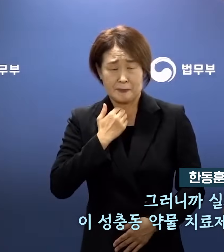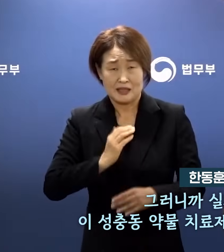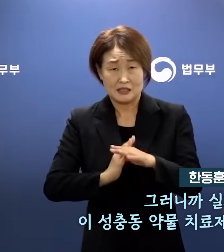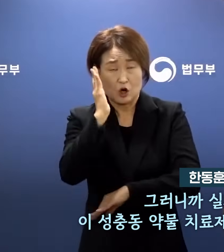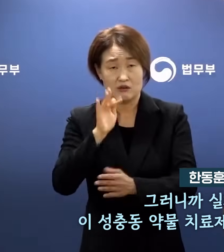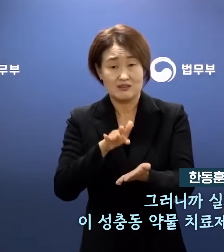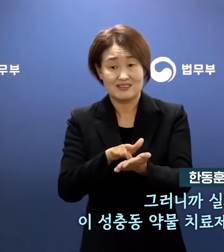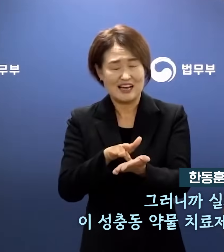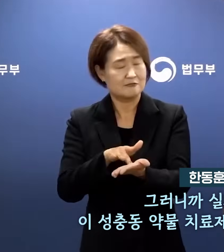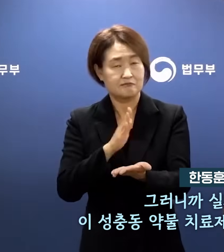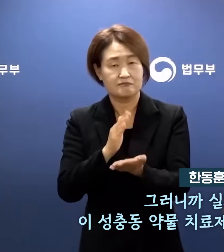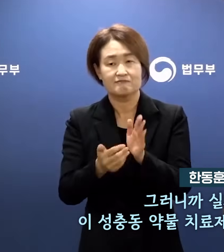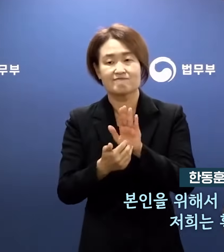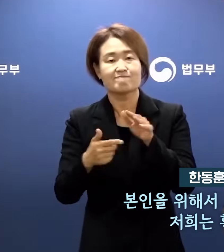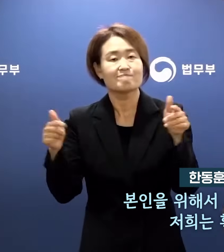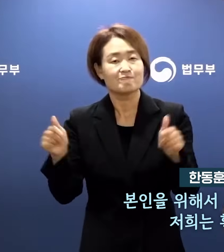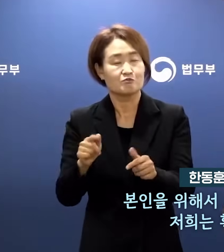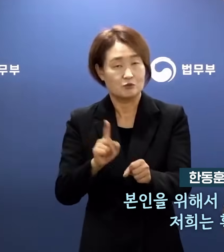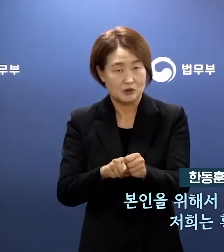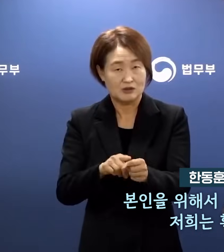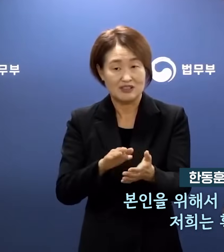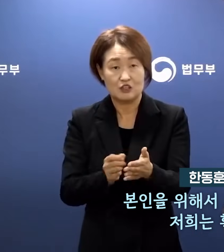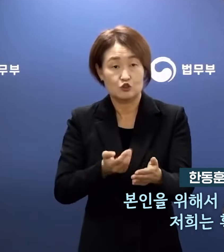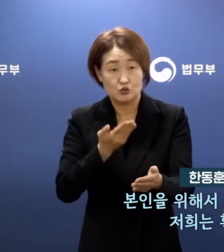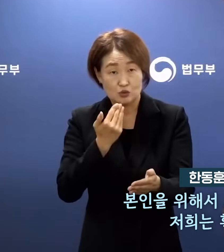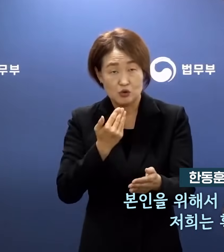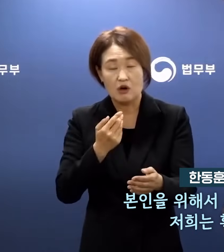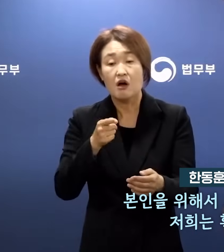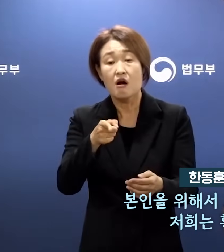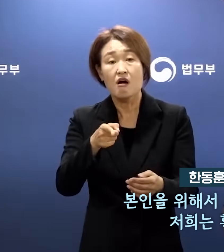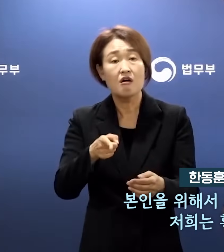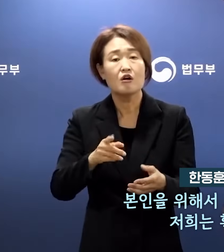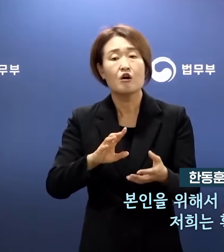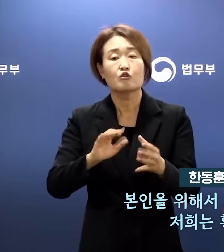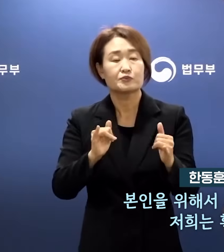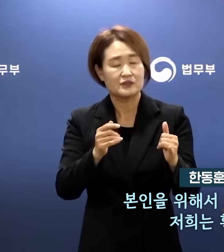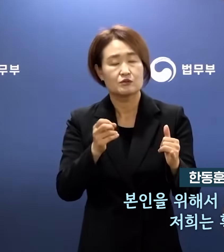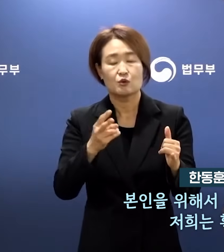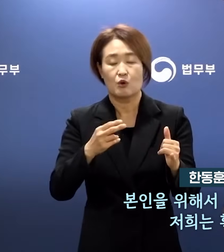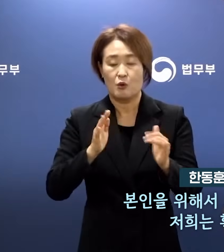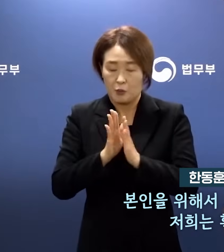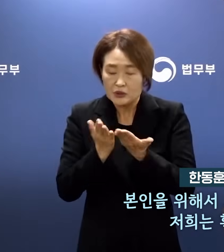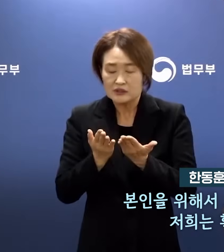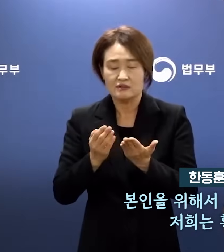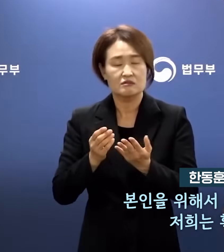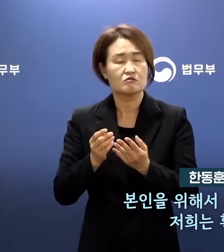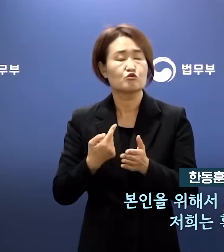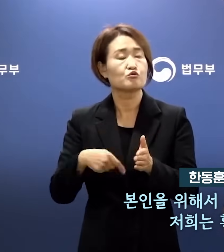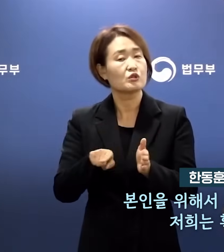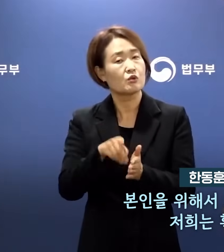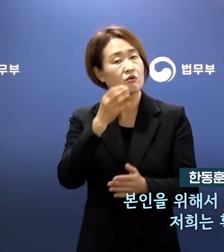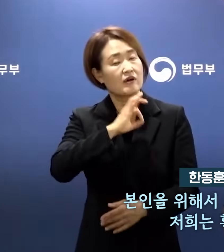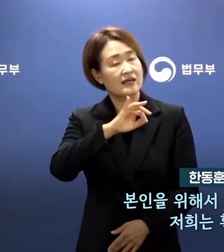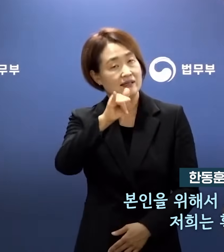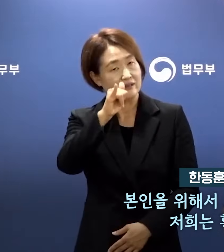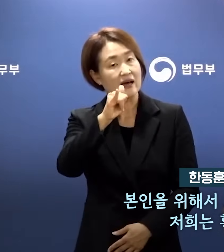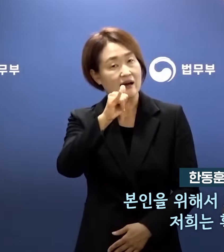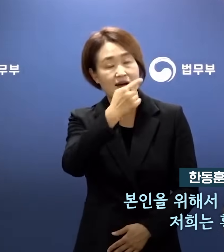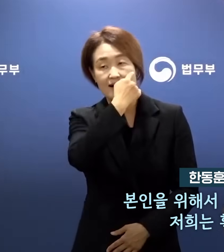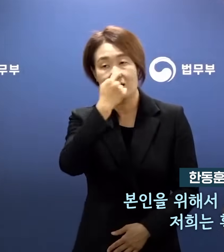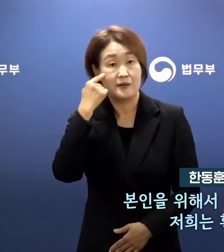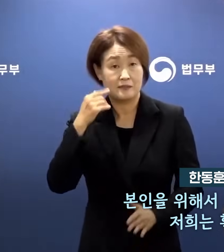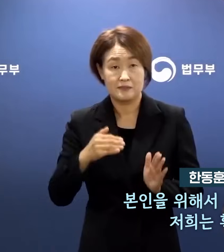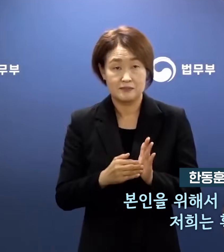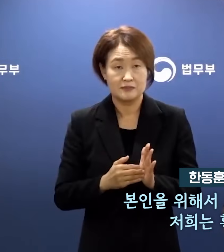제도가 사회 전체를 위해서나 본인을 위해서 효과가 있다는 점을 저희는